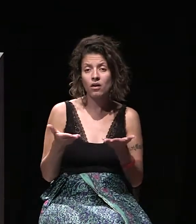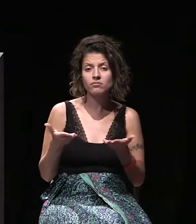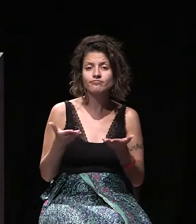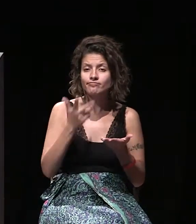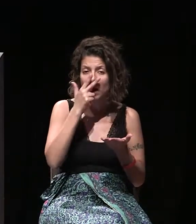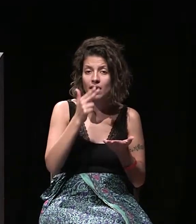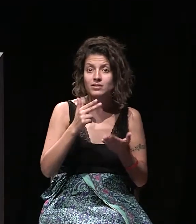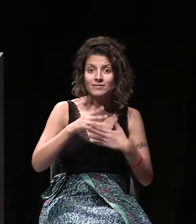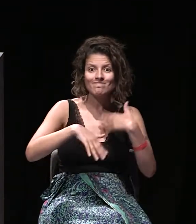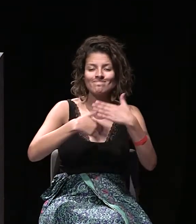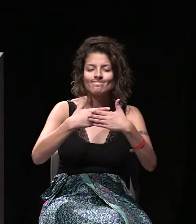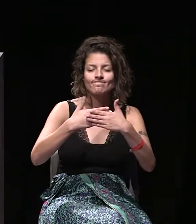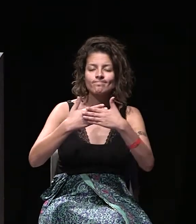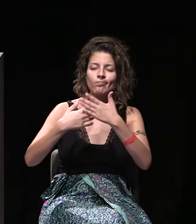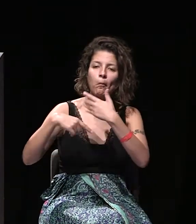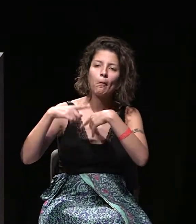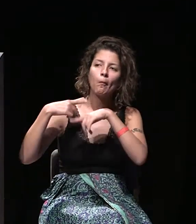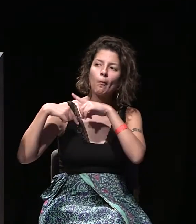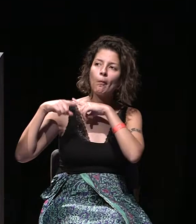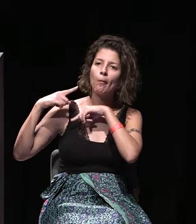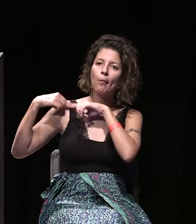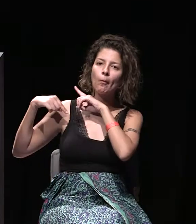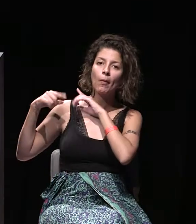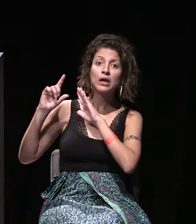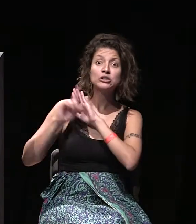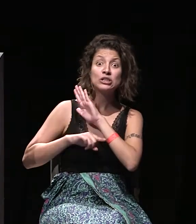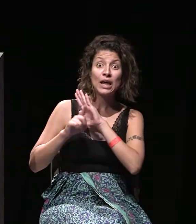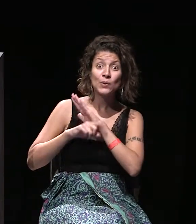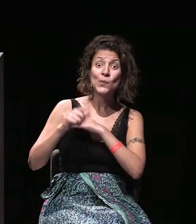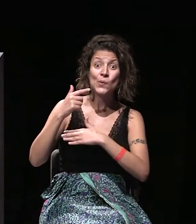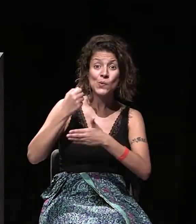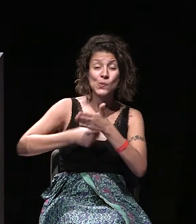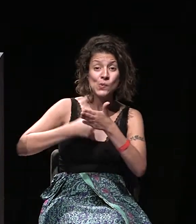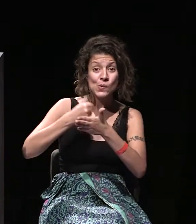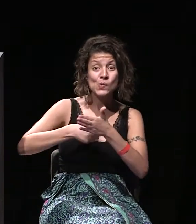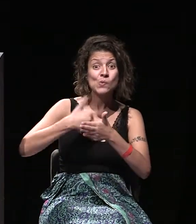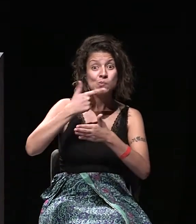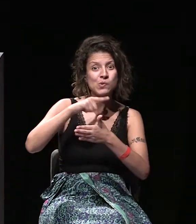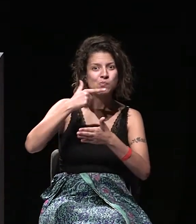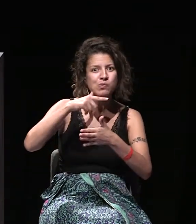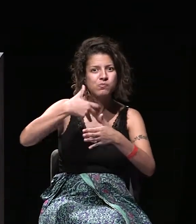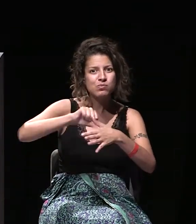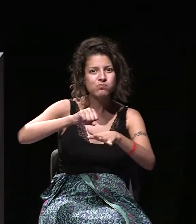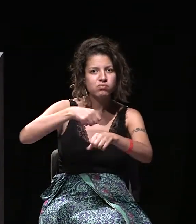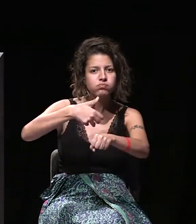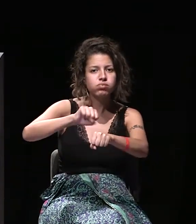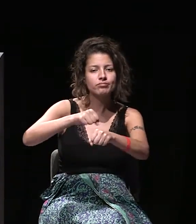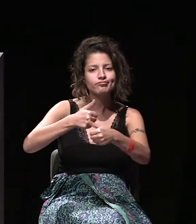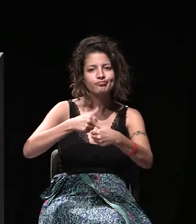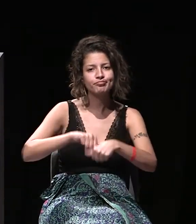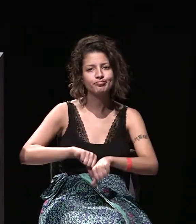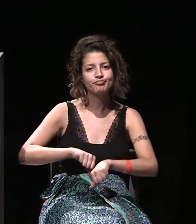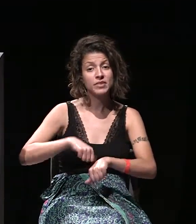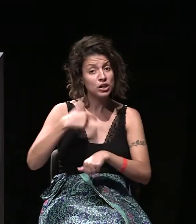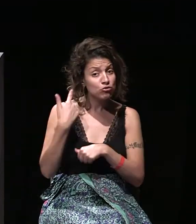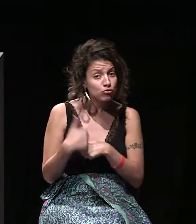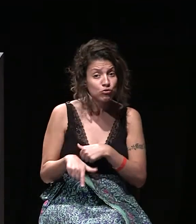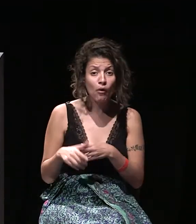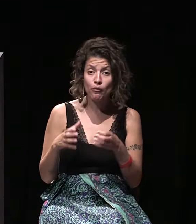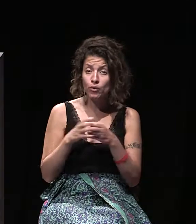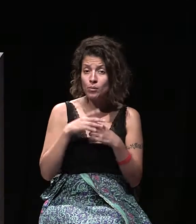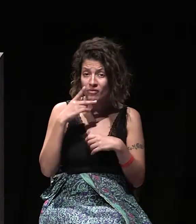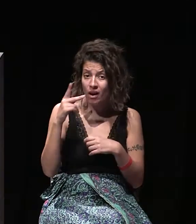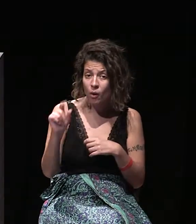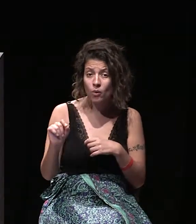atrás na conquista dos direitos. Então, novamente, tem um grupo que disse que tudo ruim